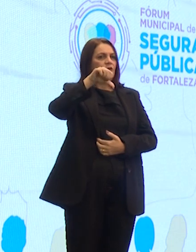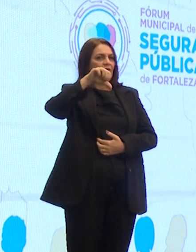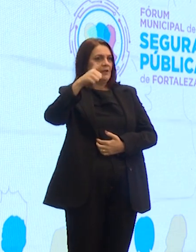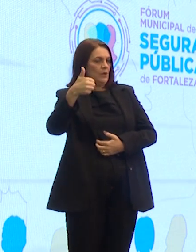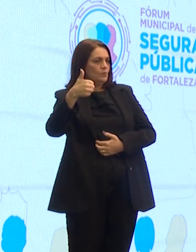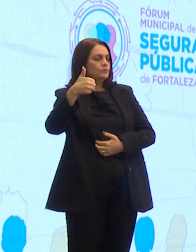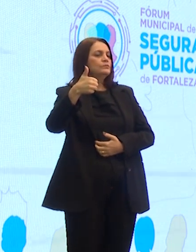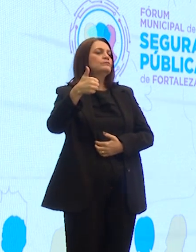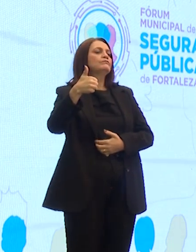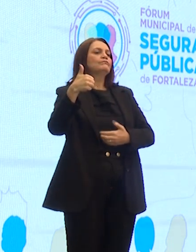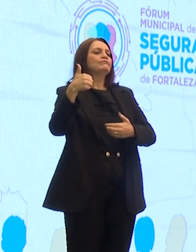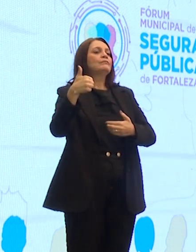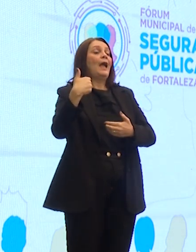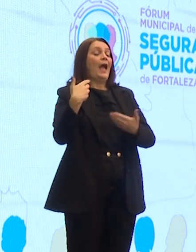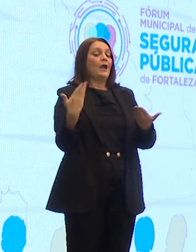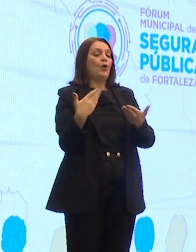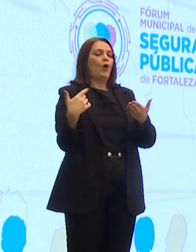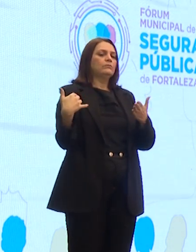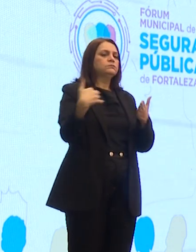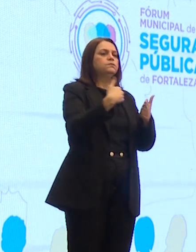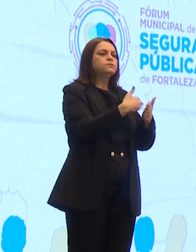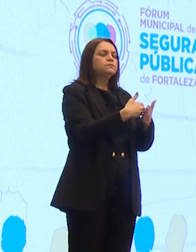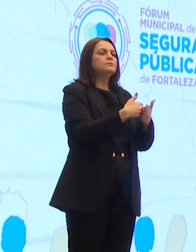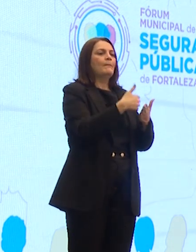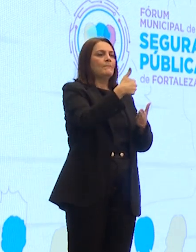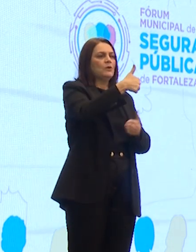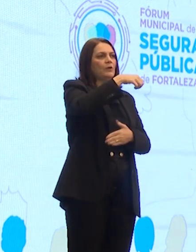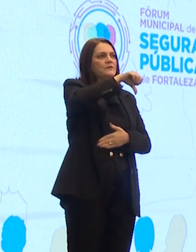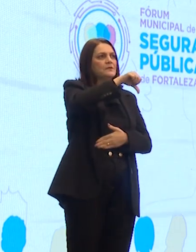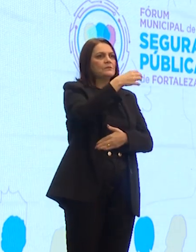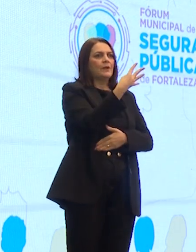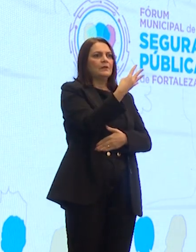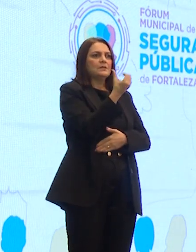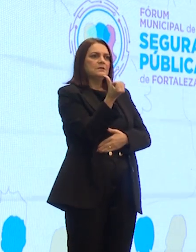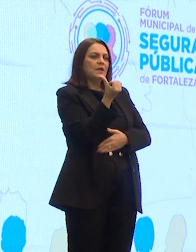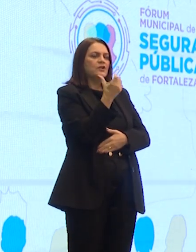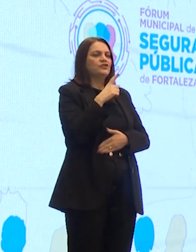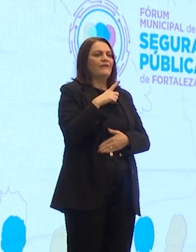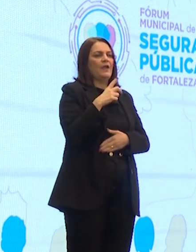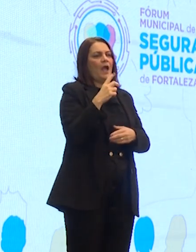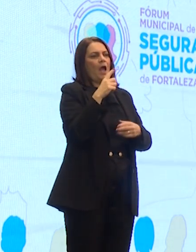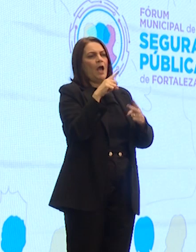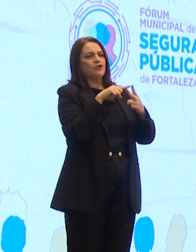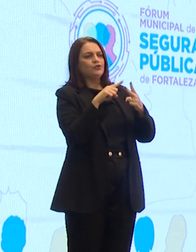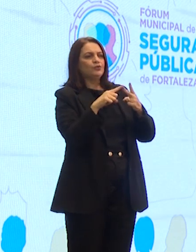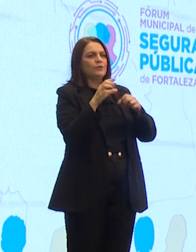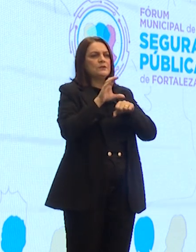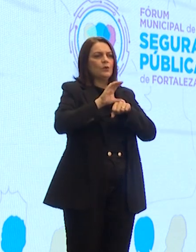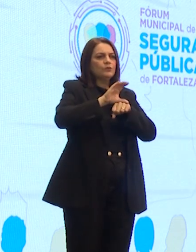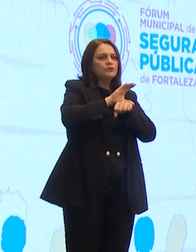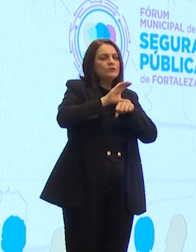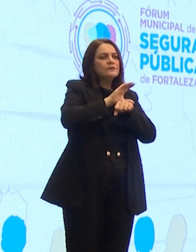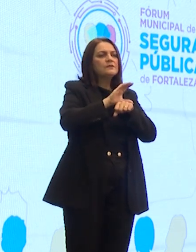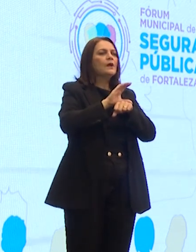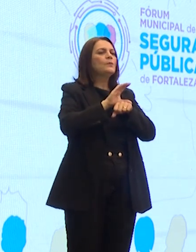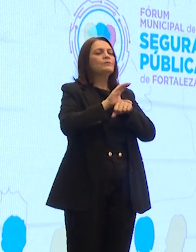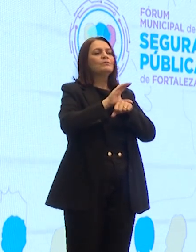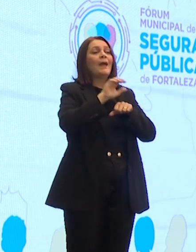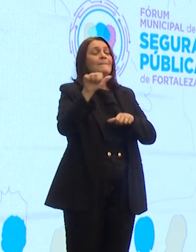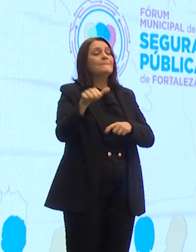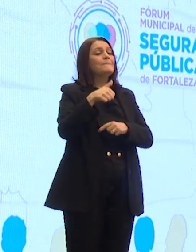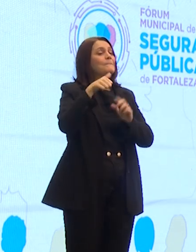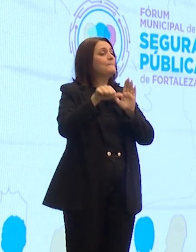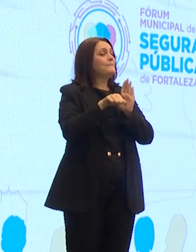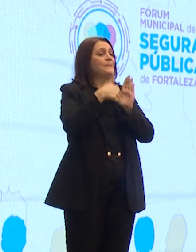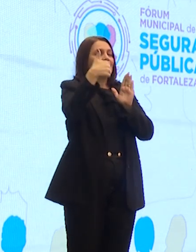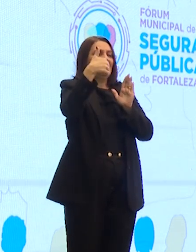a 1934, 1946, as duas constituições, em que, pela primeira vez, se introduz no